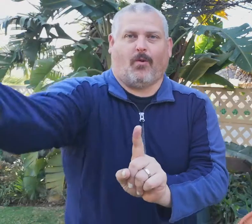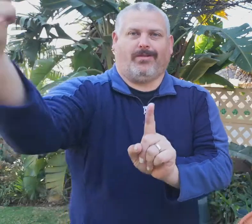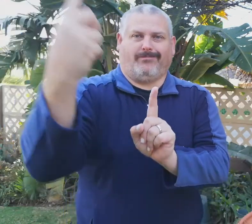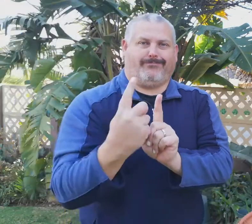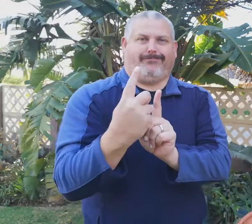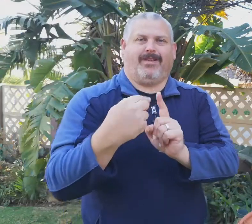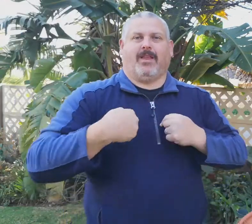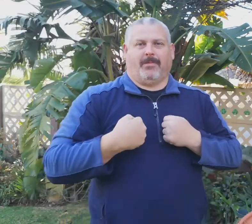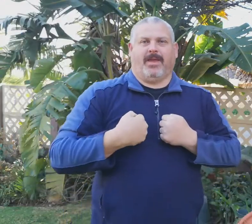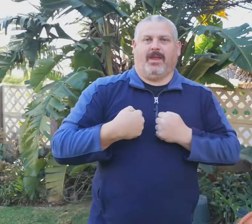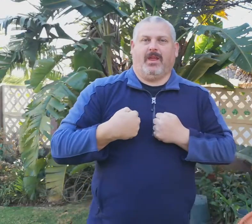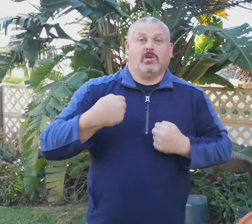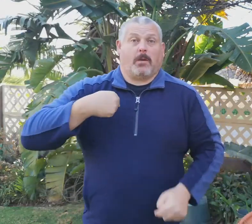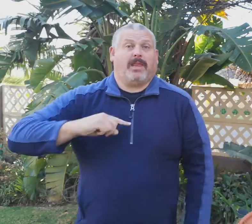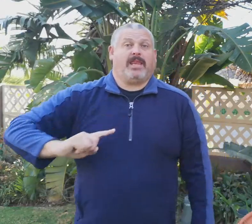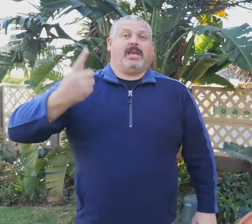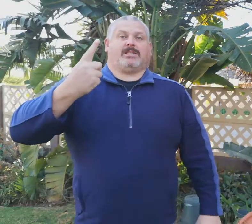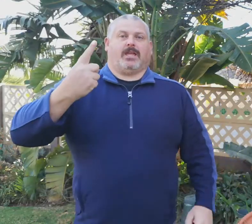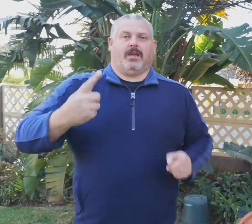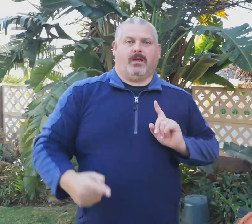God met my, ek het eerste